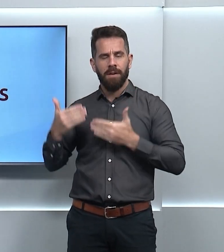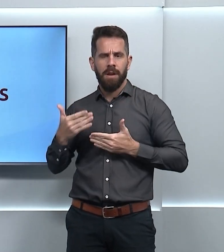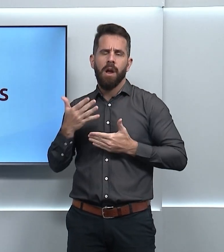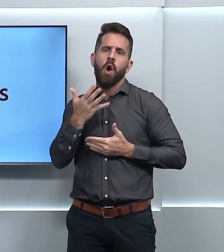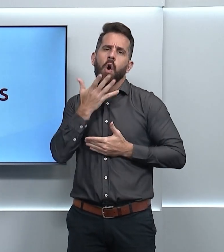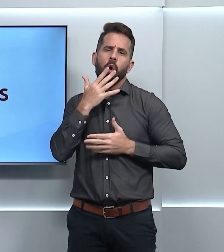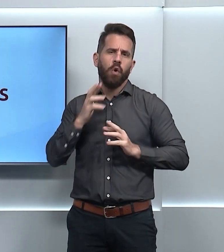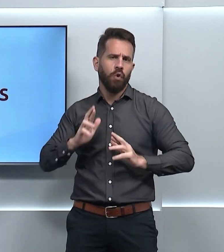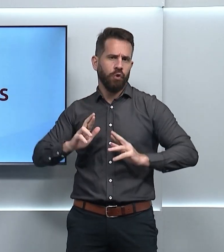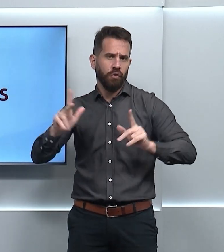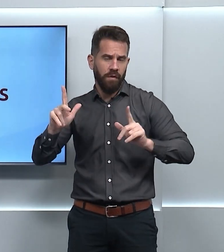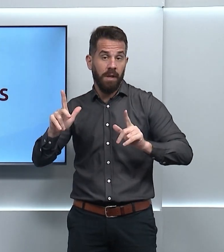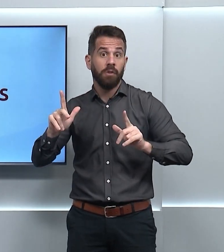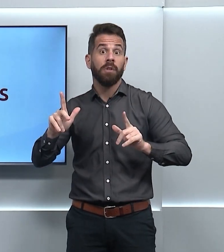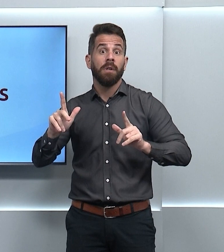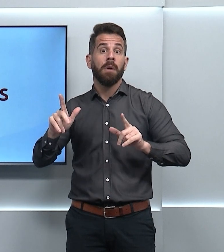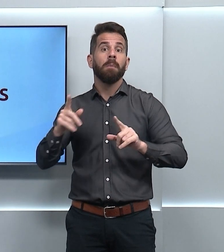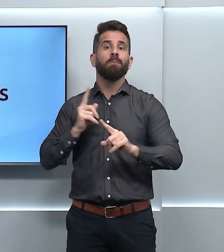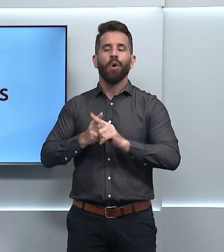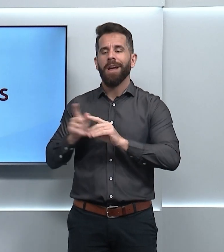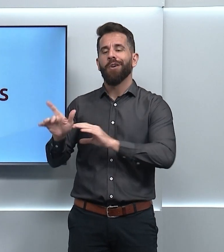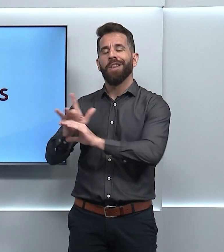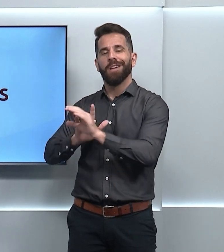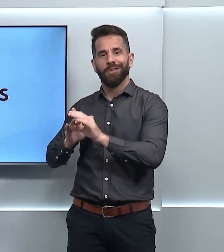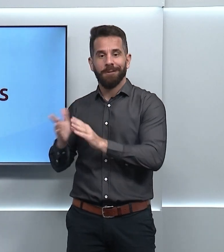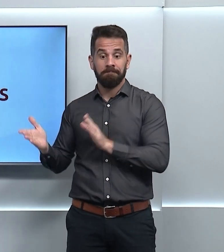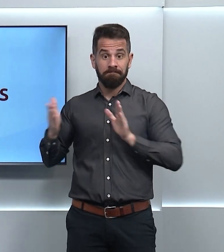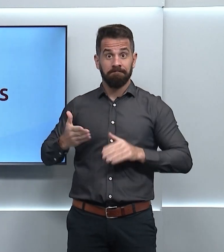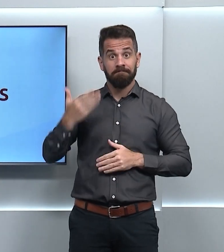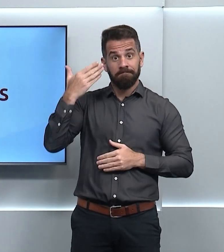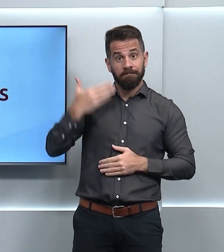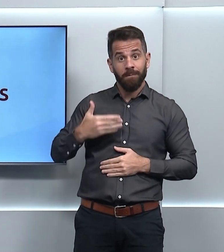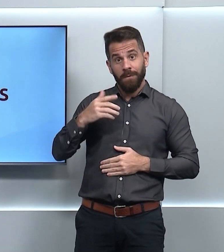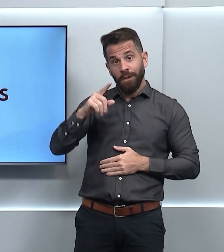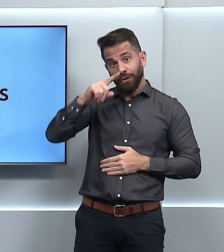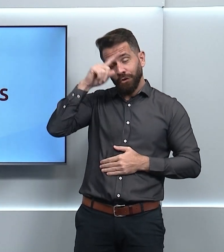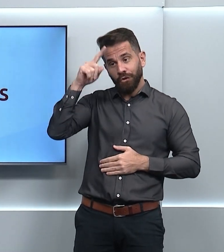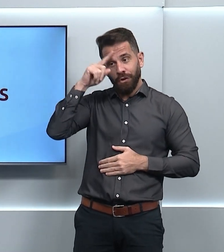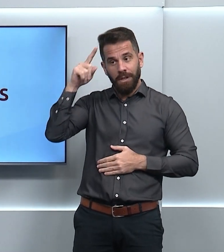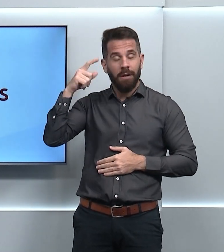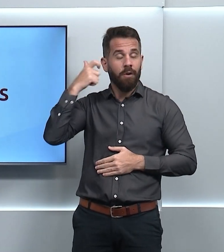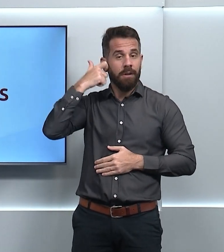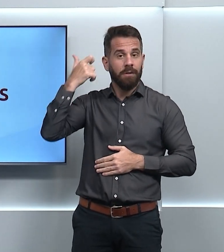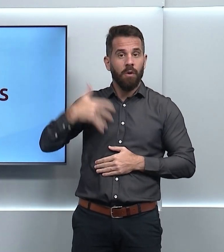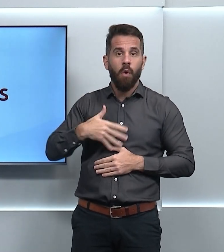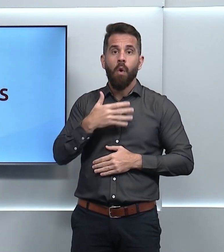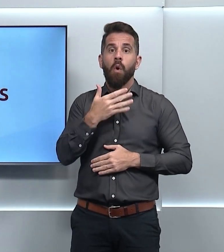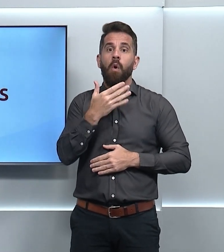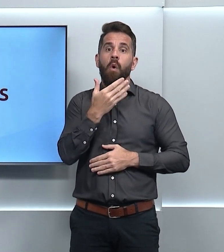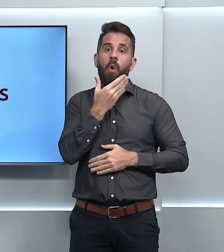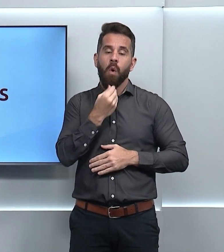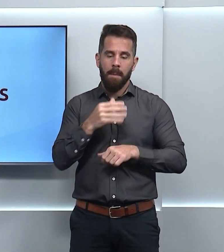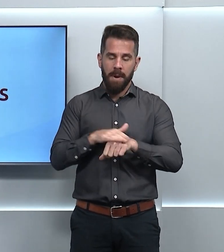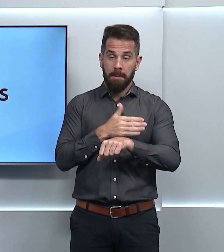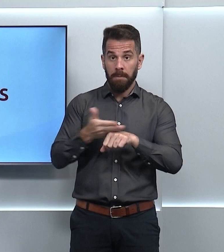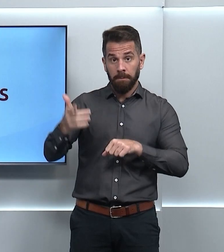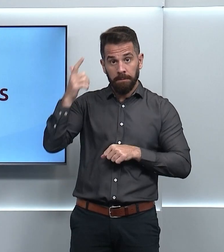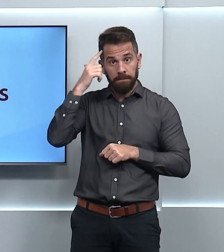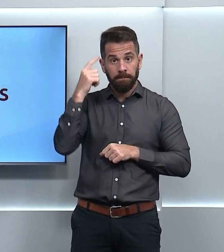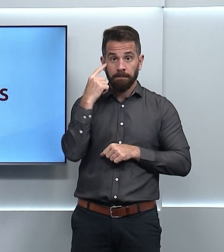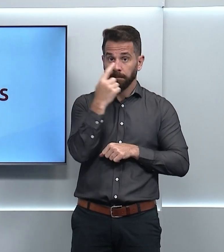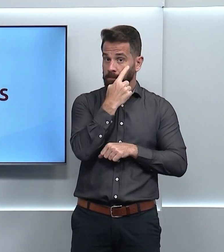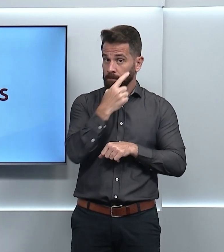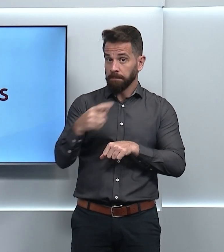TV UFG. E à minha esquerda está o professor Diego, também de pé. Ele se descreve como um homem de pele branca, com cabelos e